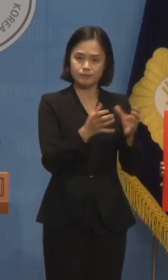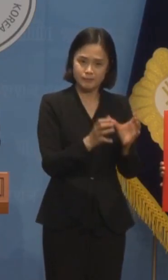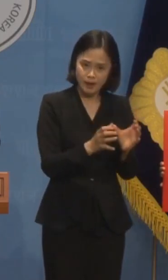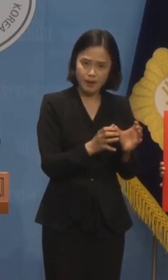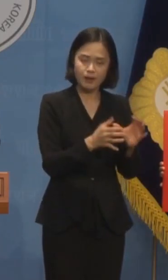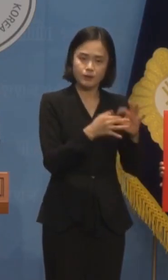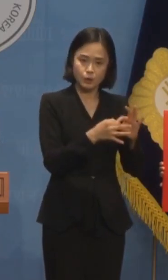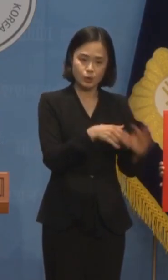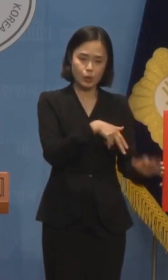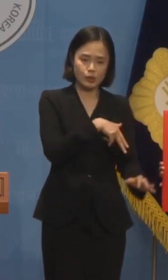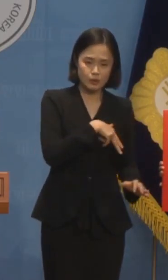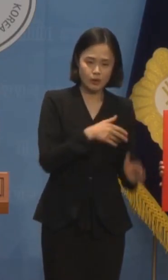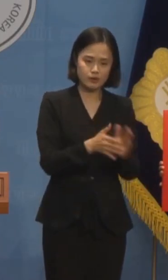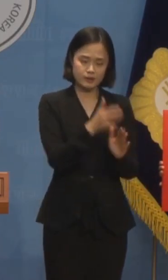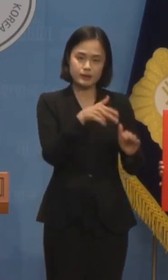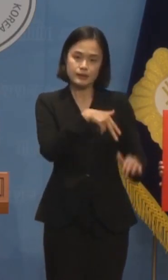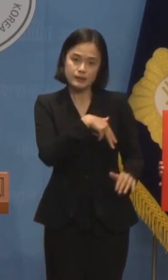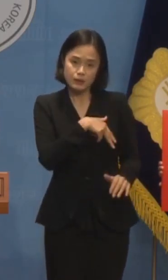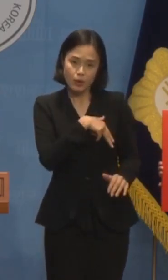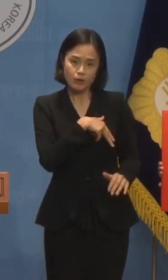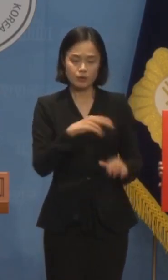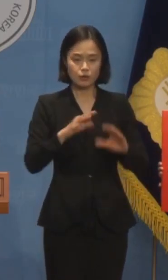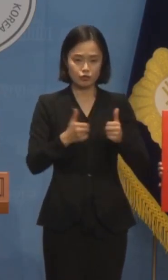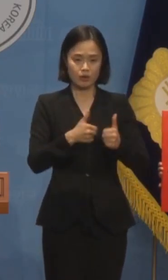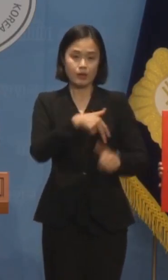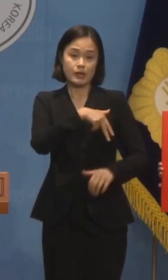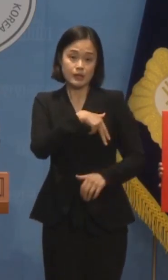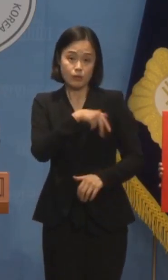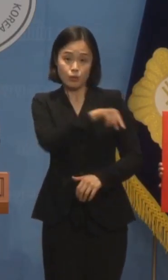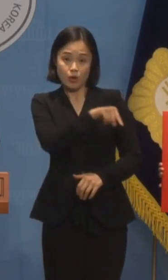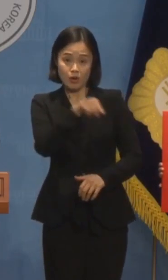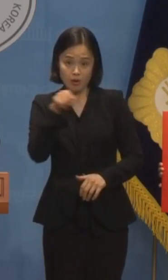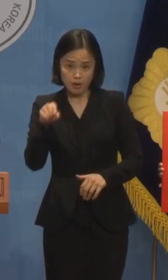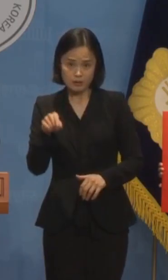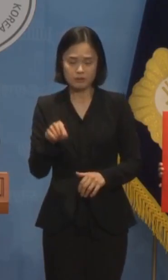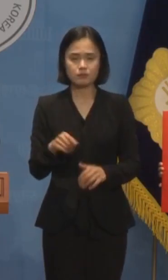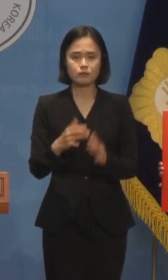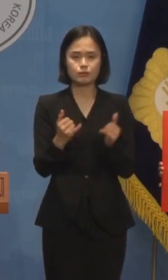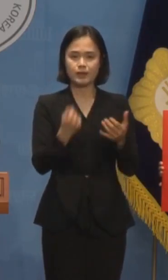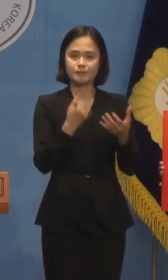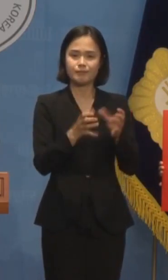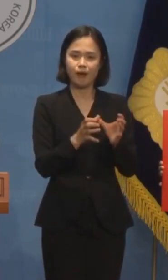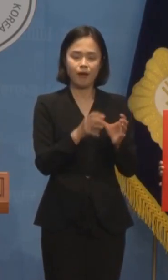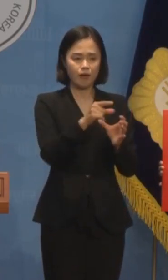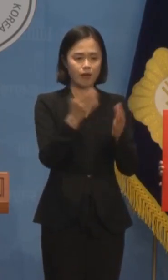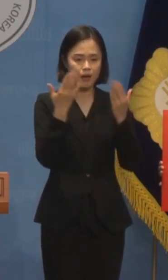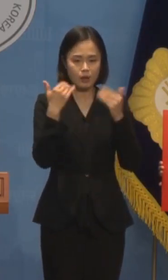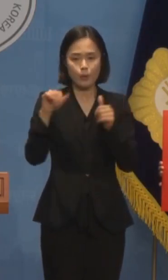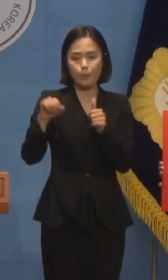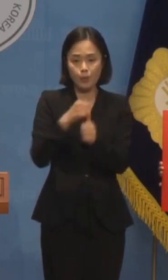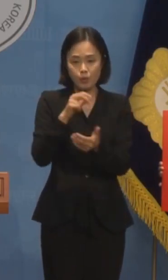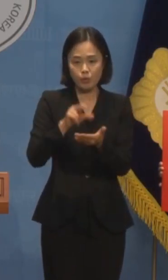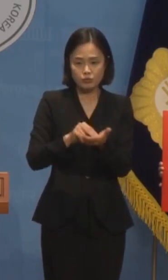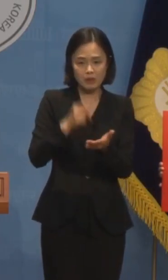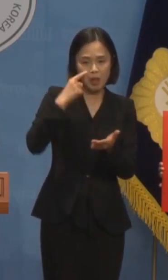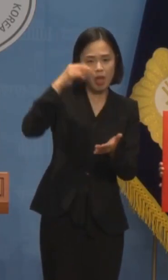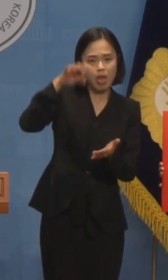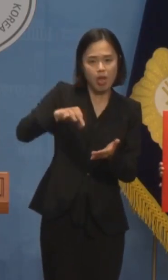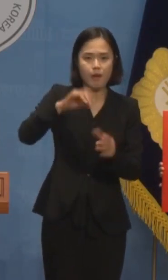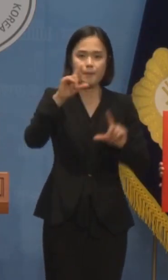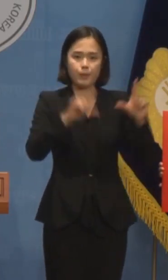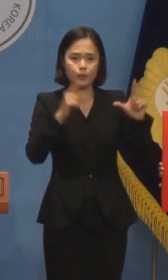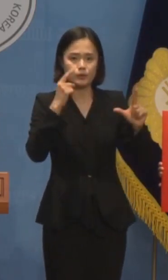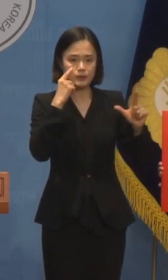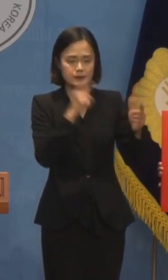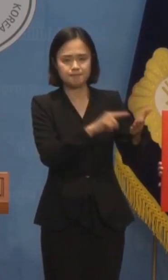시장, 국회의원의 안일한 행태는 국민의힘이 학교폭력을 바라보는 관점과 그들의 부도덕함을